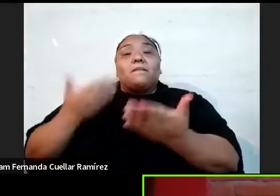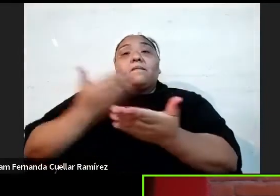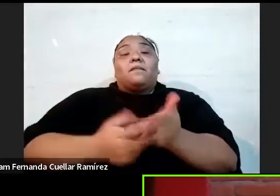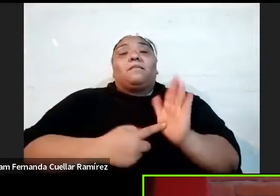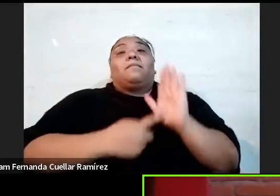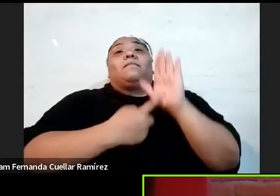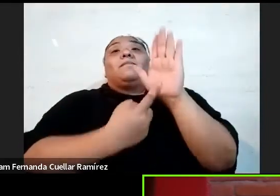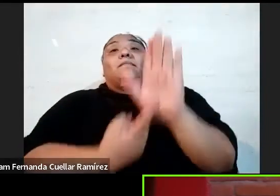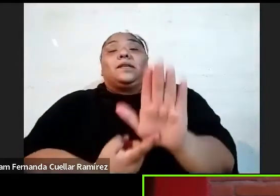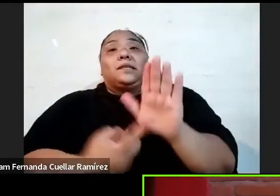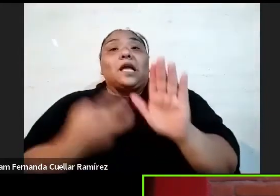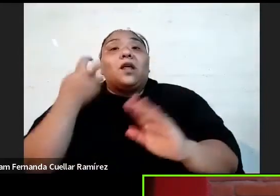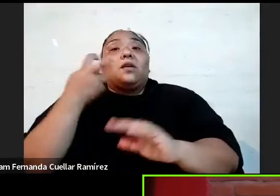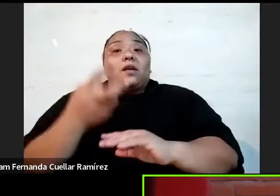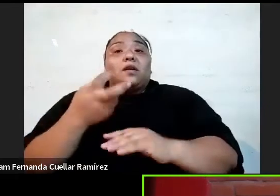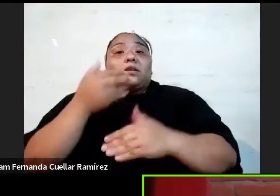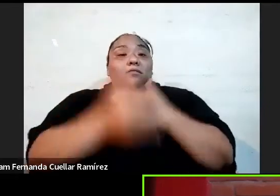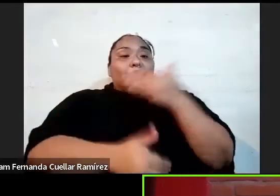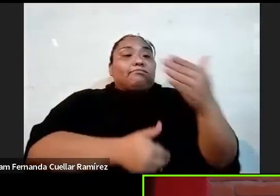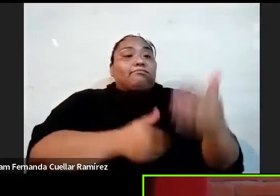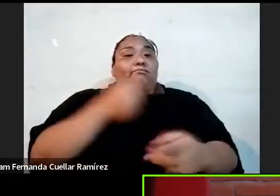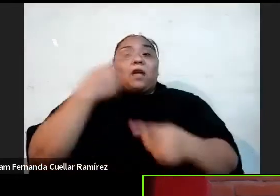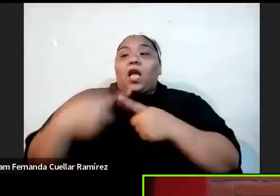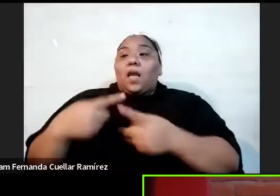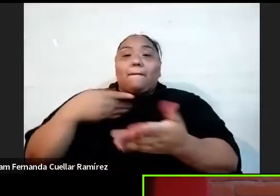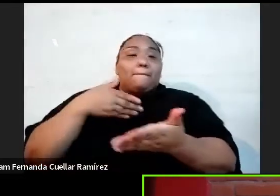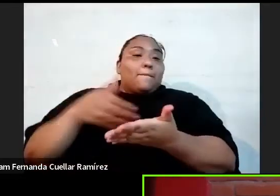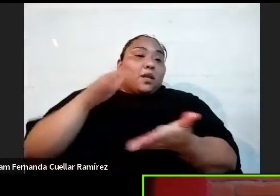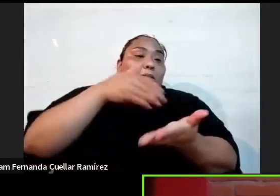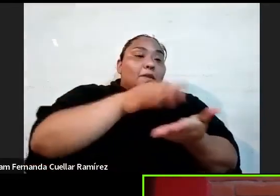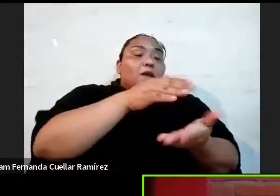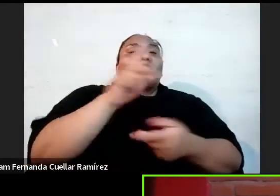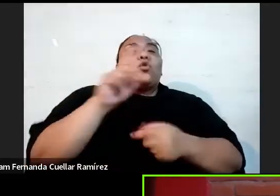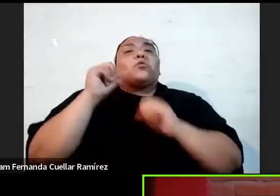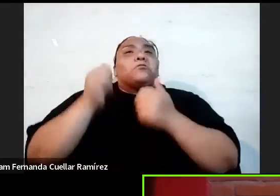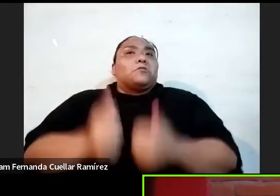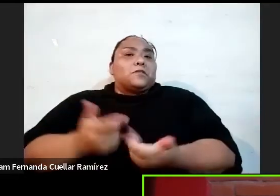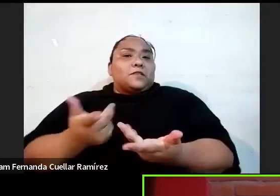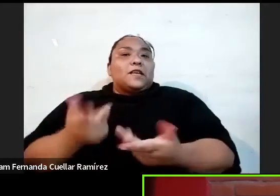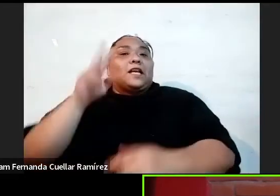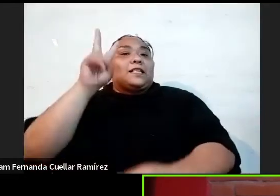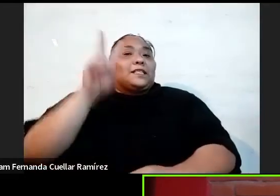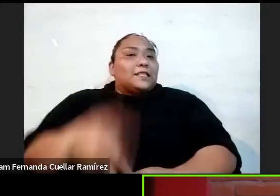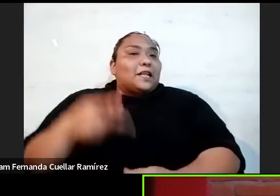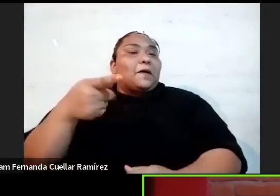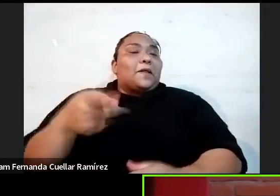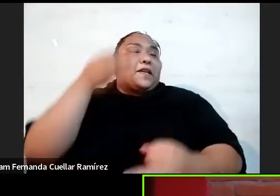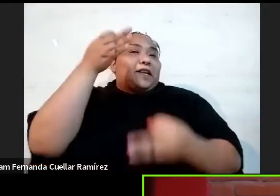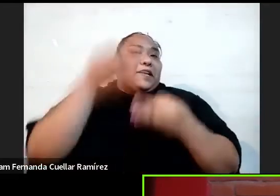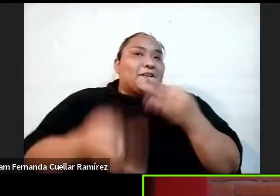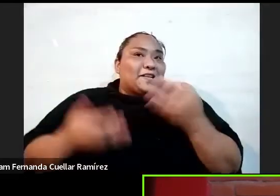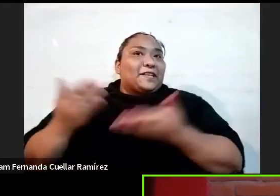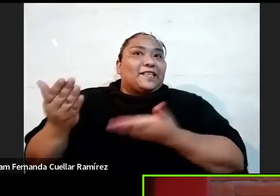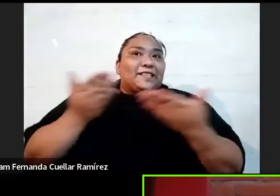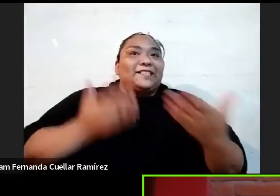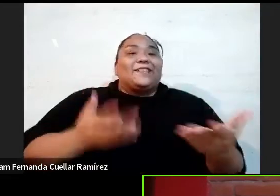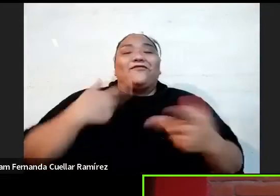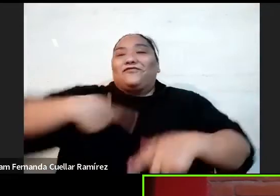pues de ahí se fueron decidiendo quién se iba y quién se quedaba. Y pues sí, estuve hasta la final. Fue muy, muy loco